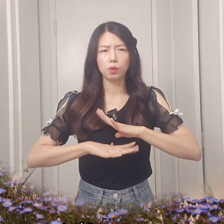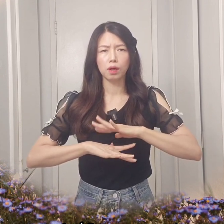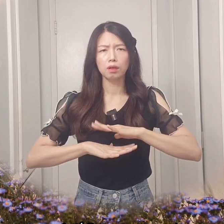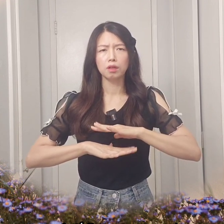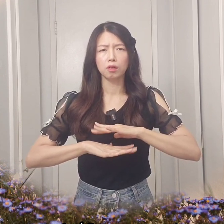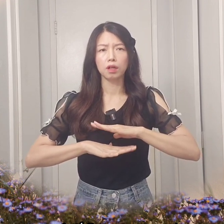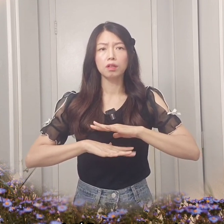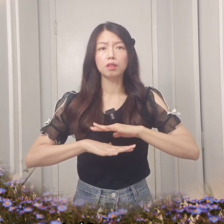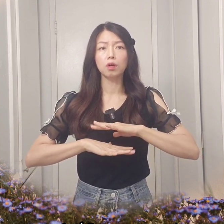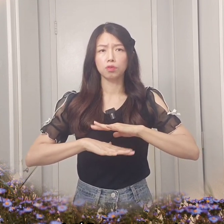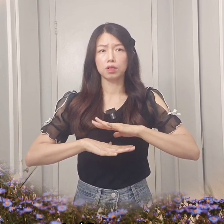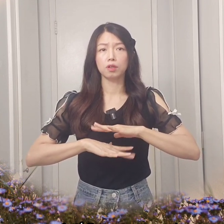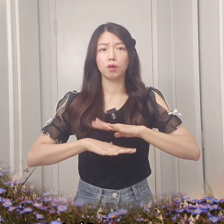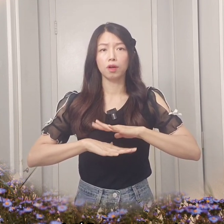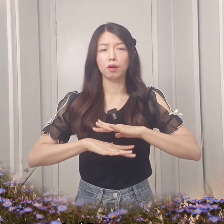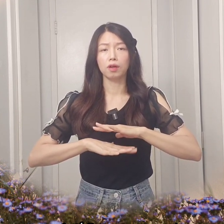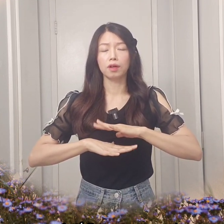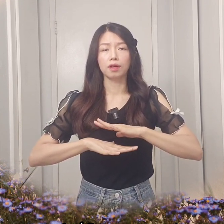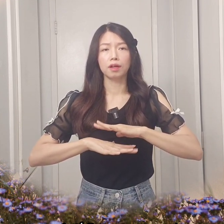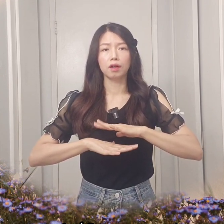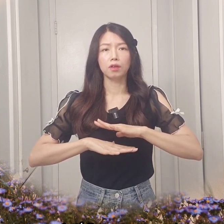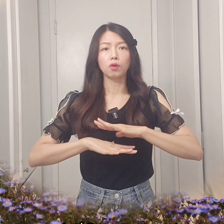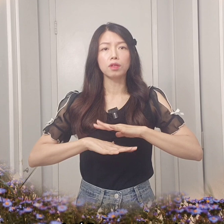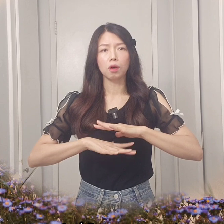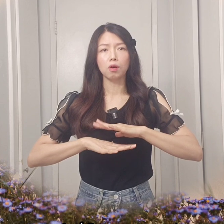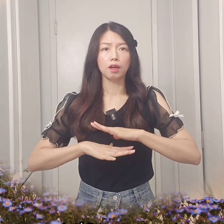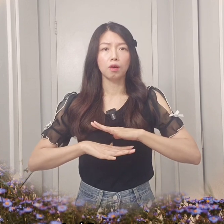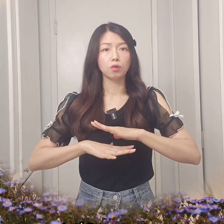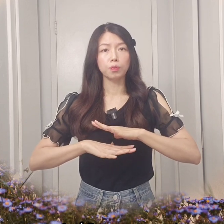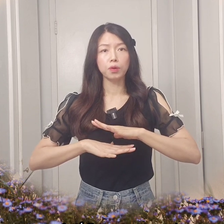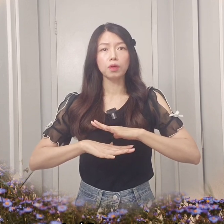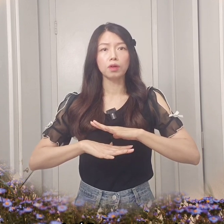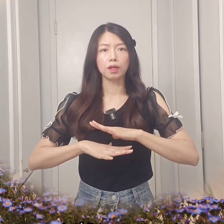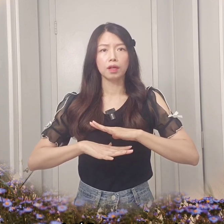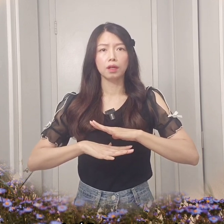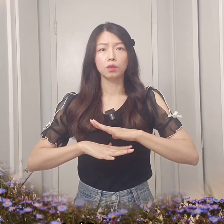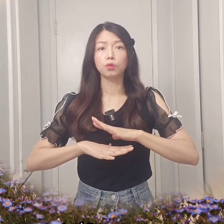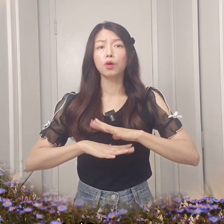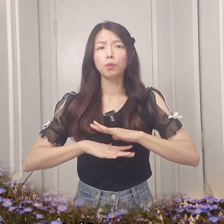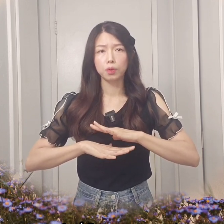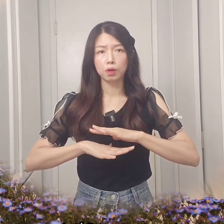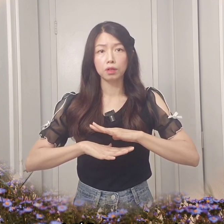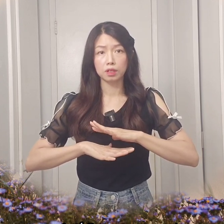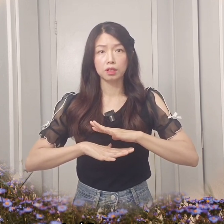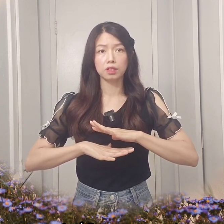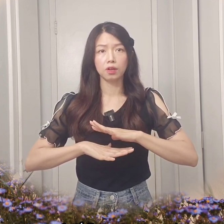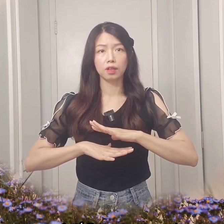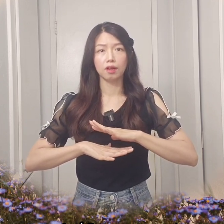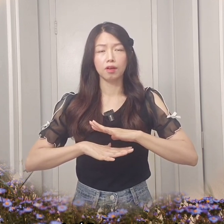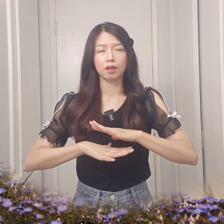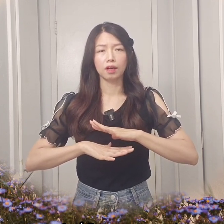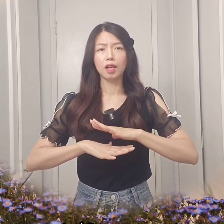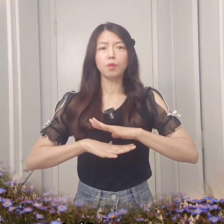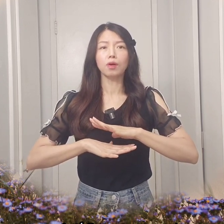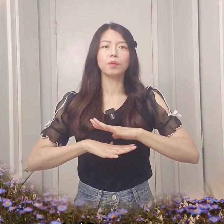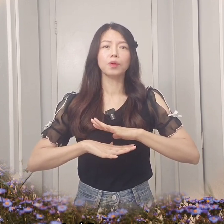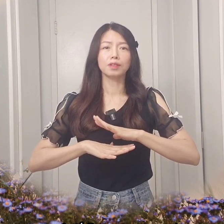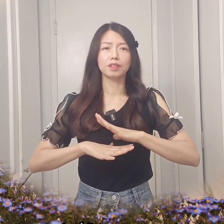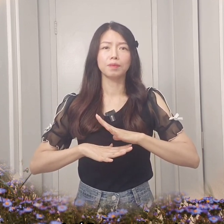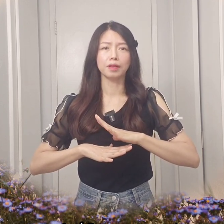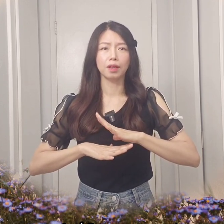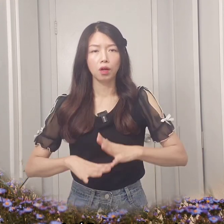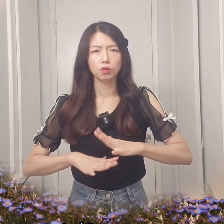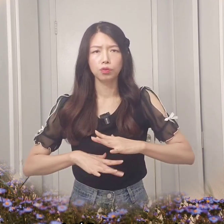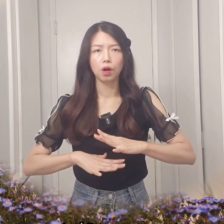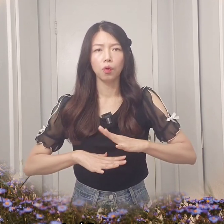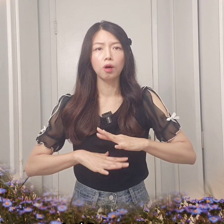다른 손가락은 이렇게 흔들어 주시는 거예요. 여기서 얼굴 표정이 두려운 표정을 지으셔야 돼요. 그러니까 행복한 표정을